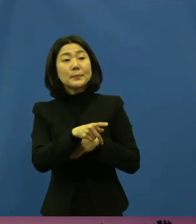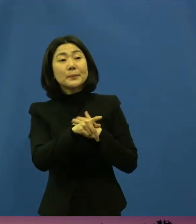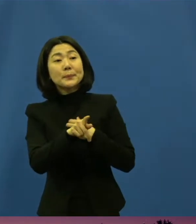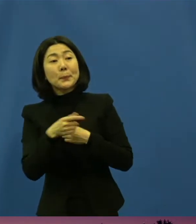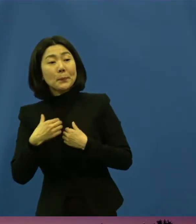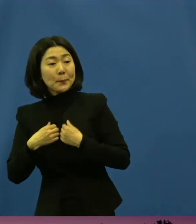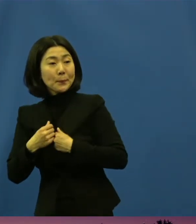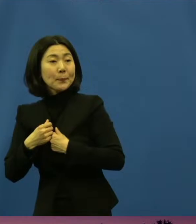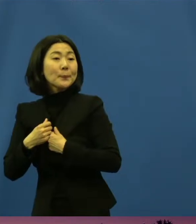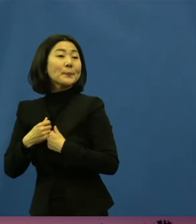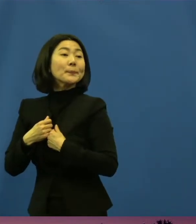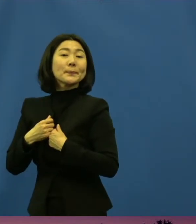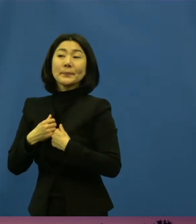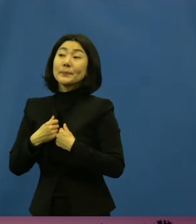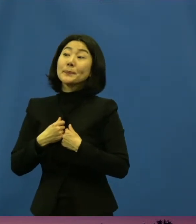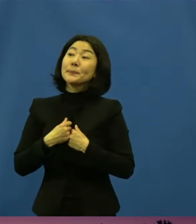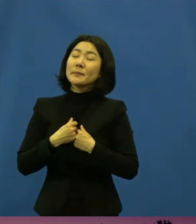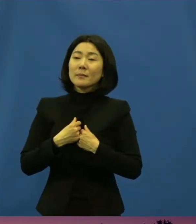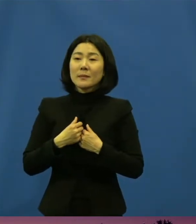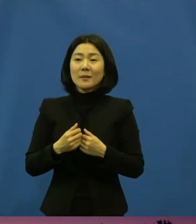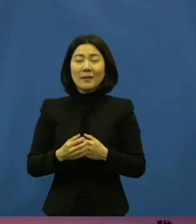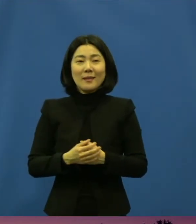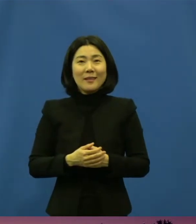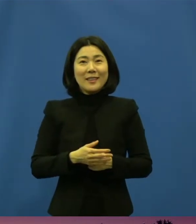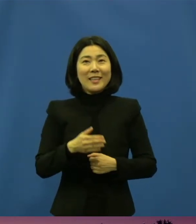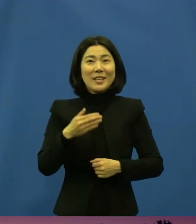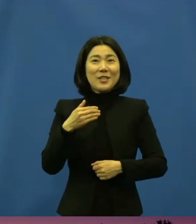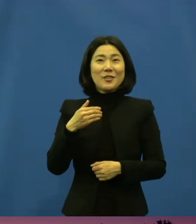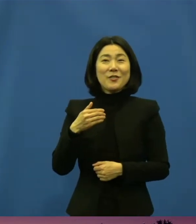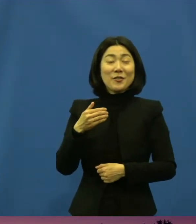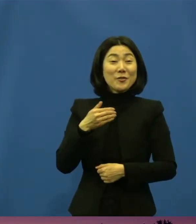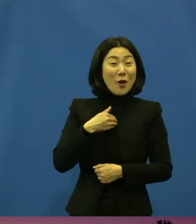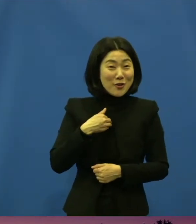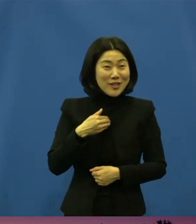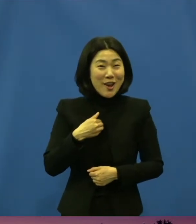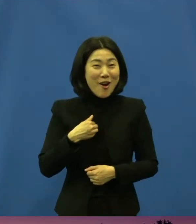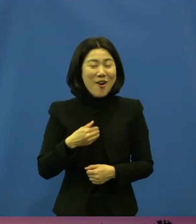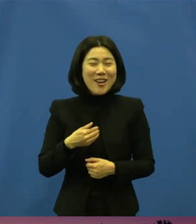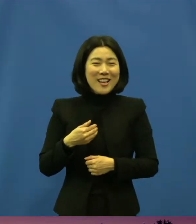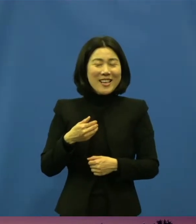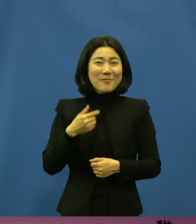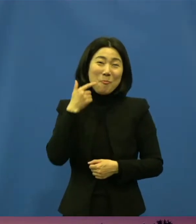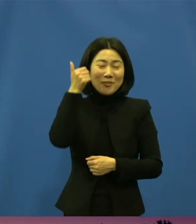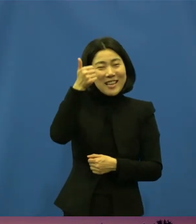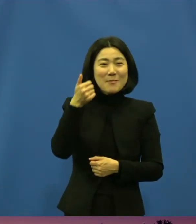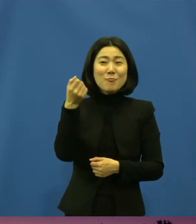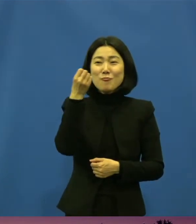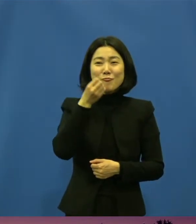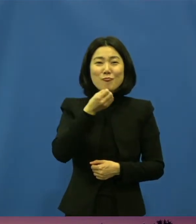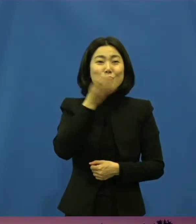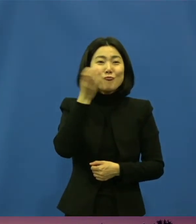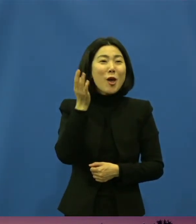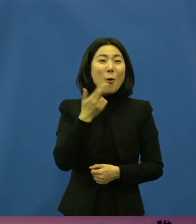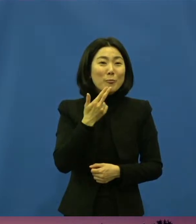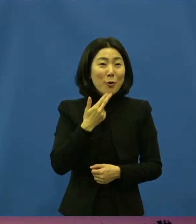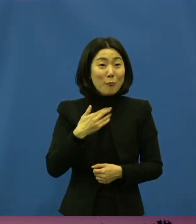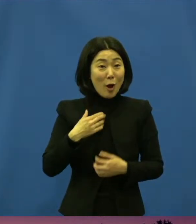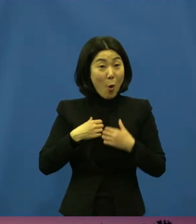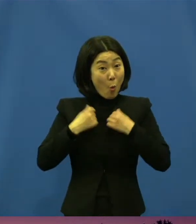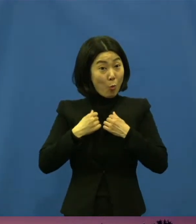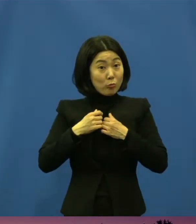뭐 계절도 없고요. 무슨 유행이 별로 없어요. 유행이 없어요. 유행이 없어. 그냥 10년, 20년 입는